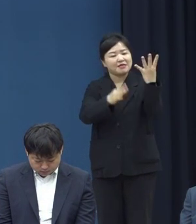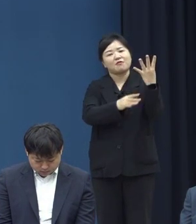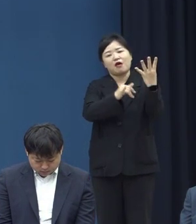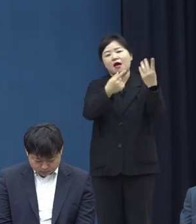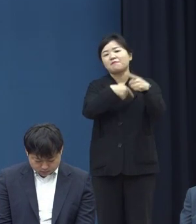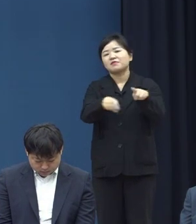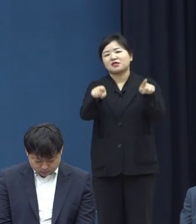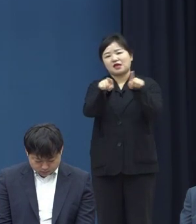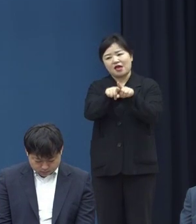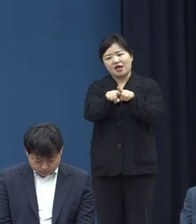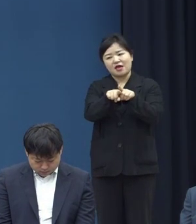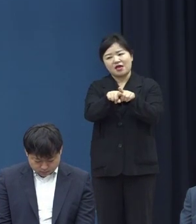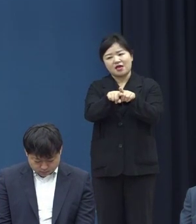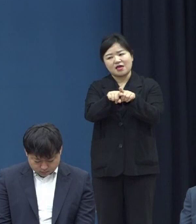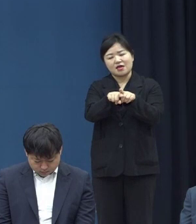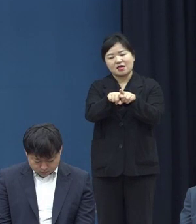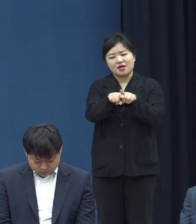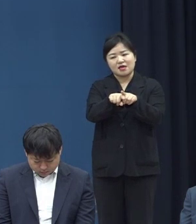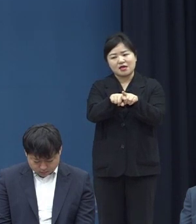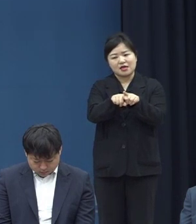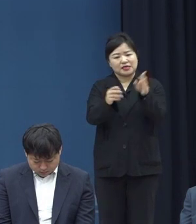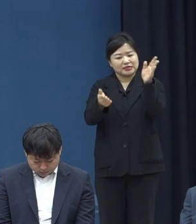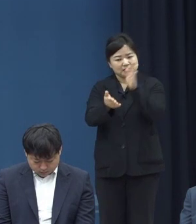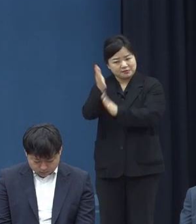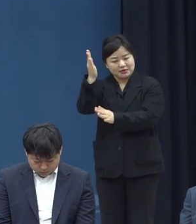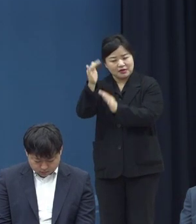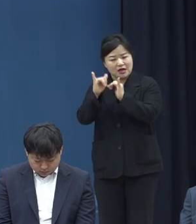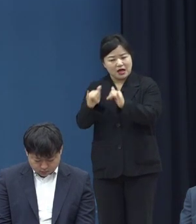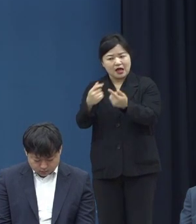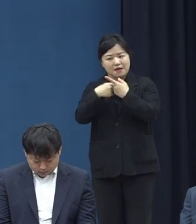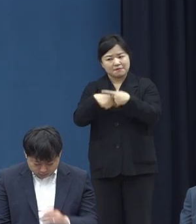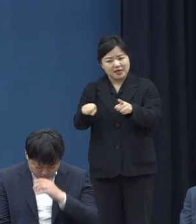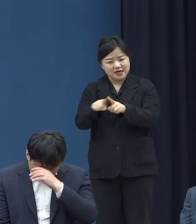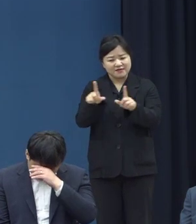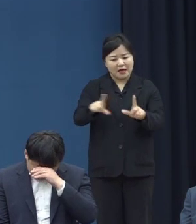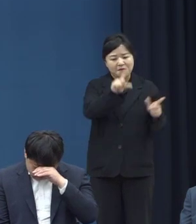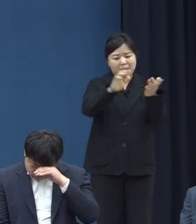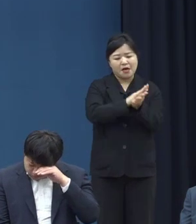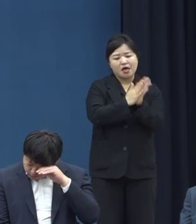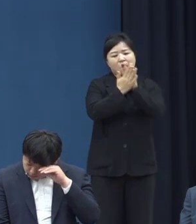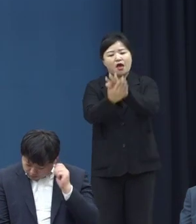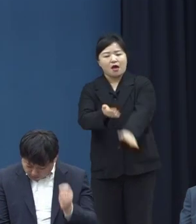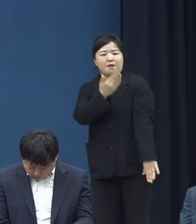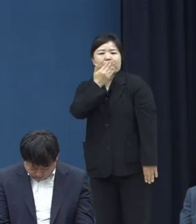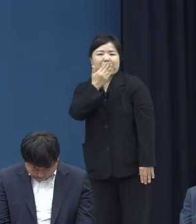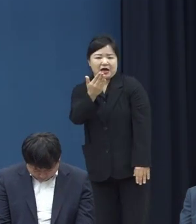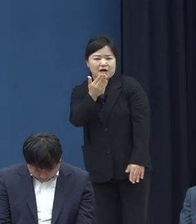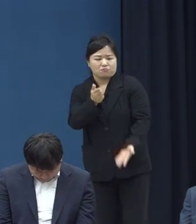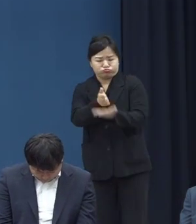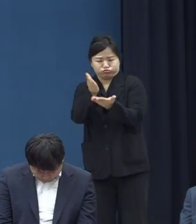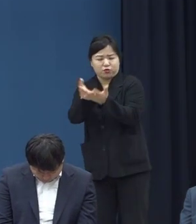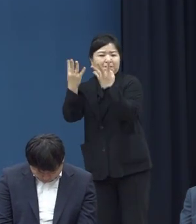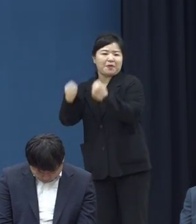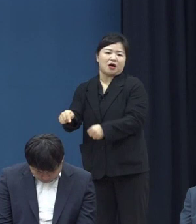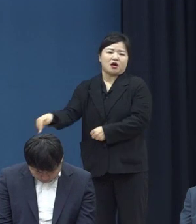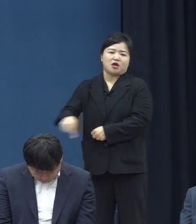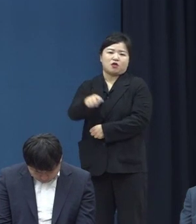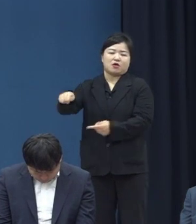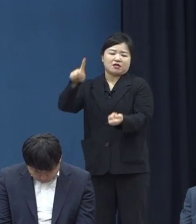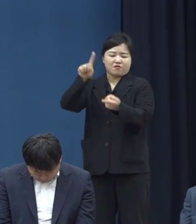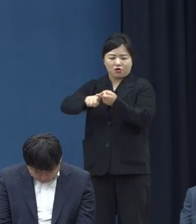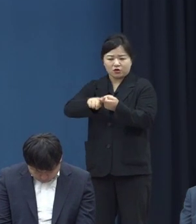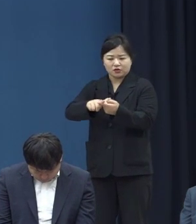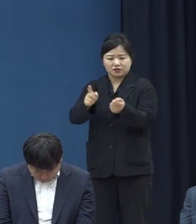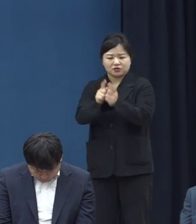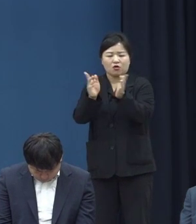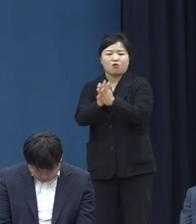실질적으로 재정 특례 그리고 시민들의 삶을 개선할 수 있는 그런 분야가 많이 있습니다. 그런 분야에서 실질적인